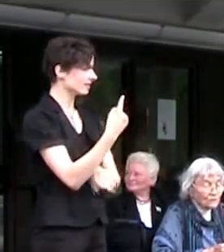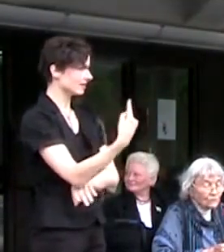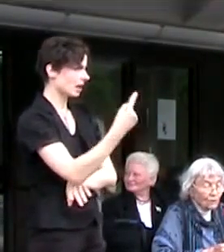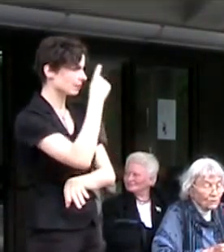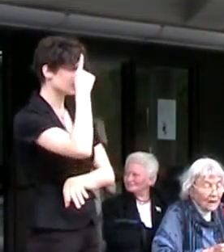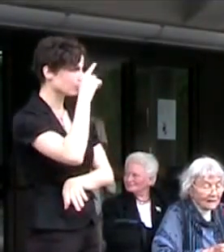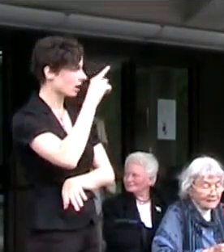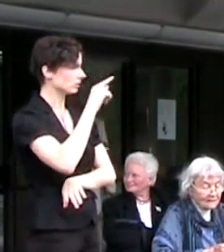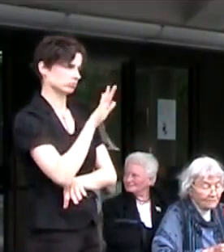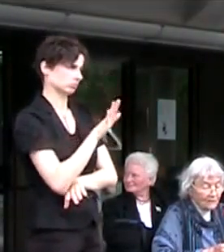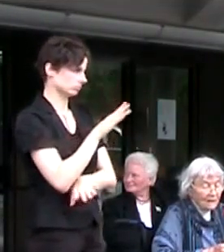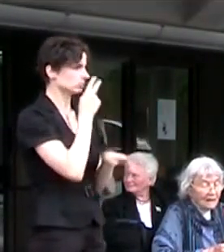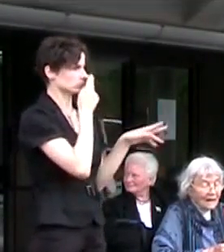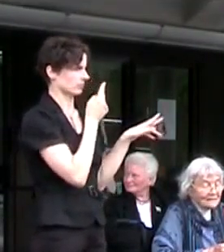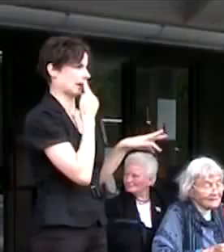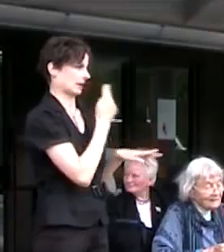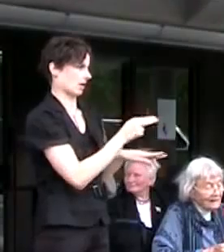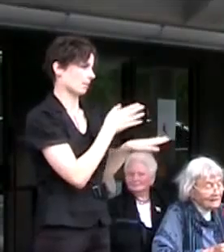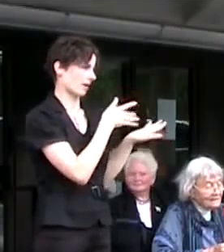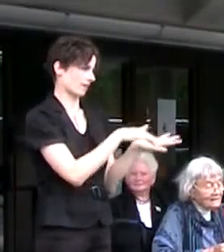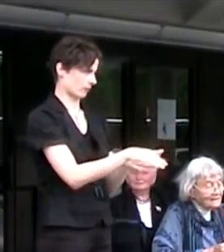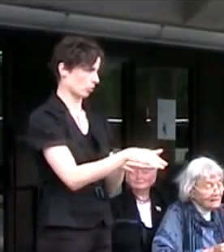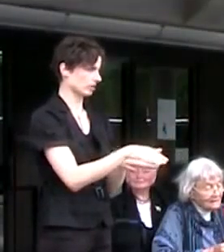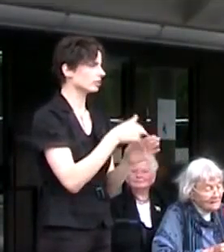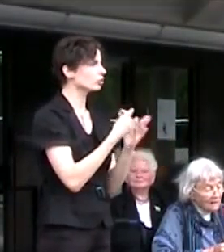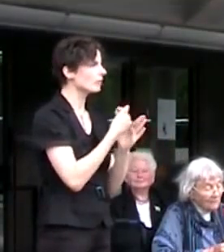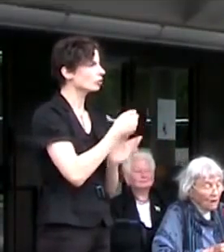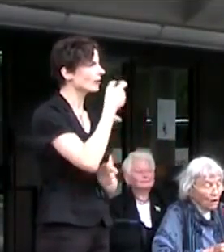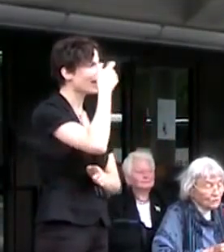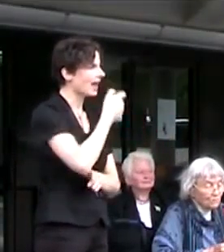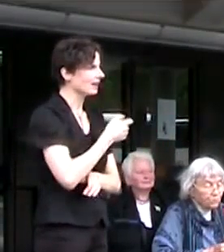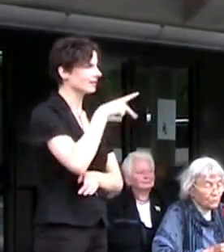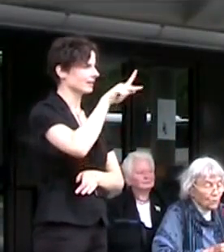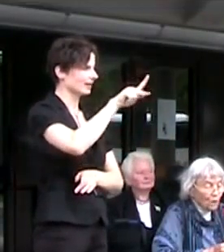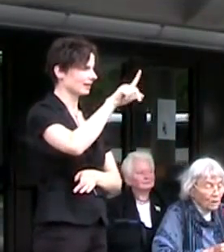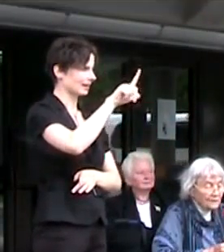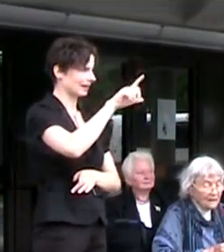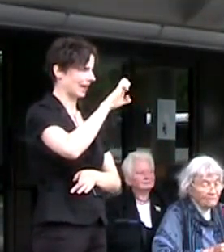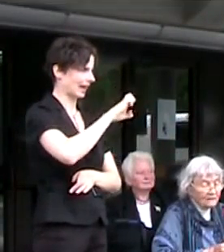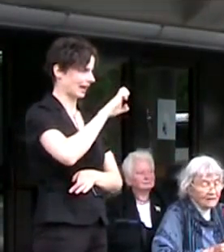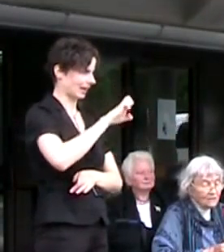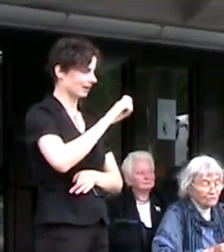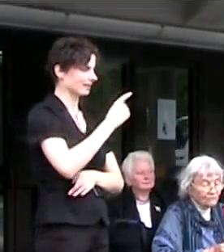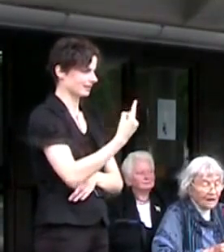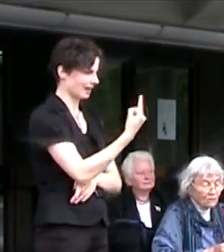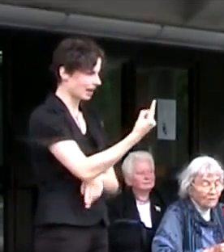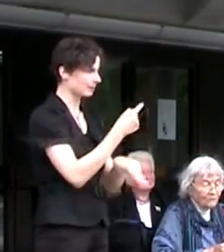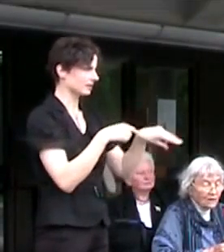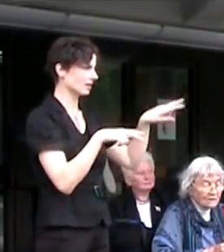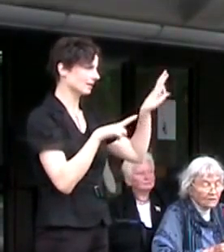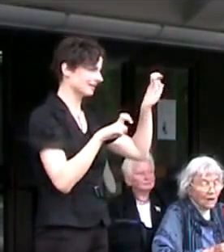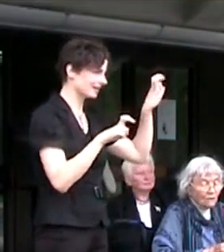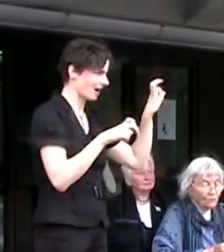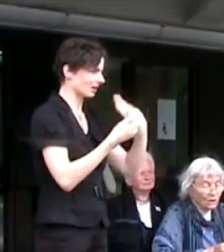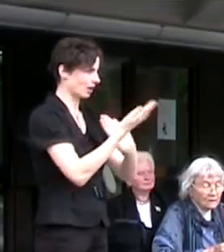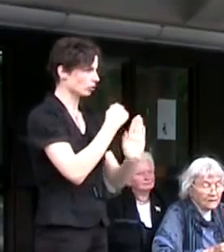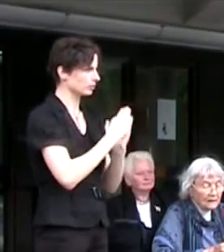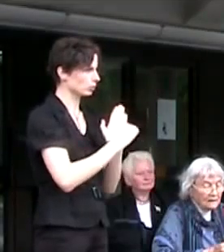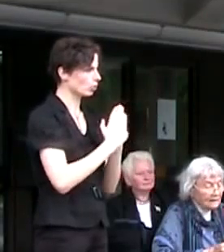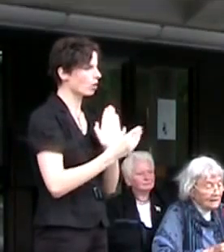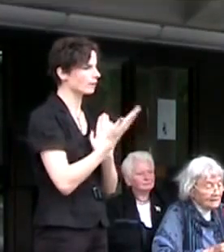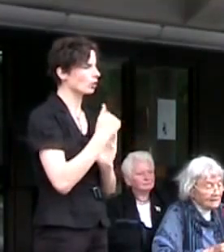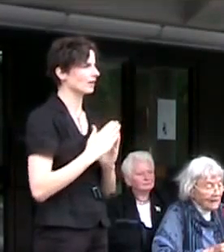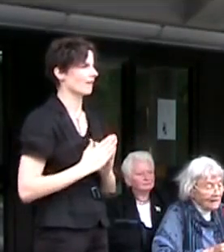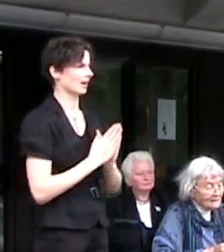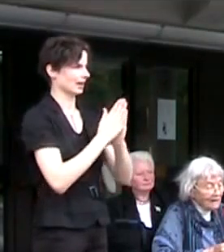von 1989. Ernst Klee zitiert hier aus dem Protokoll der Evangelischen Fachkonferenz für